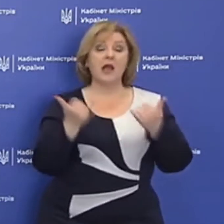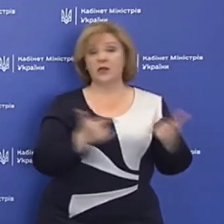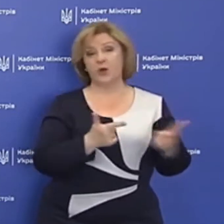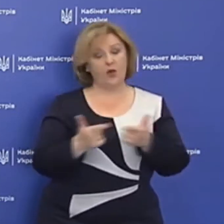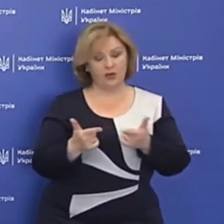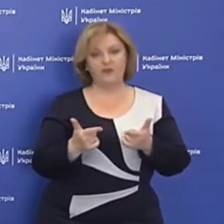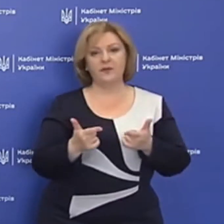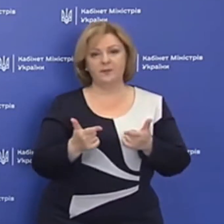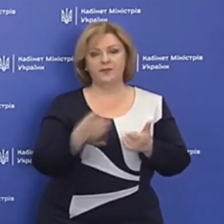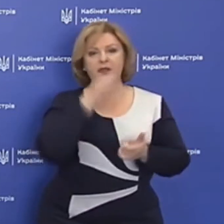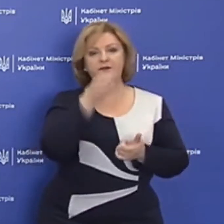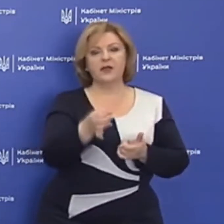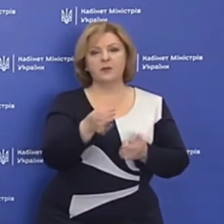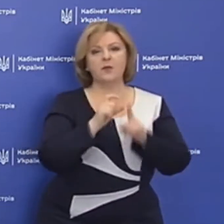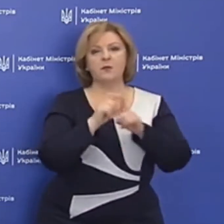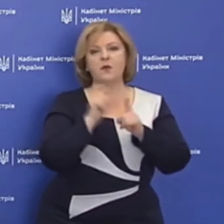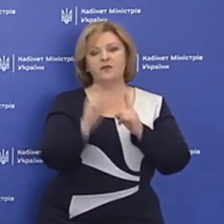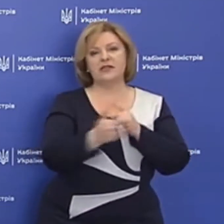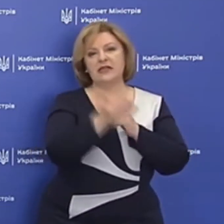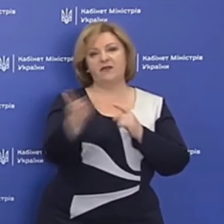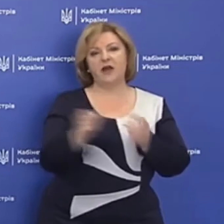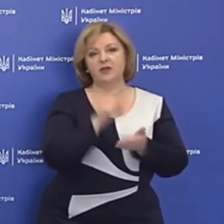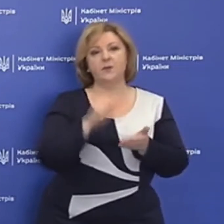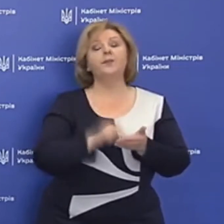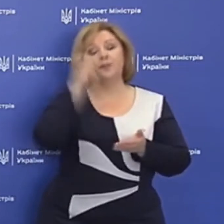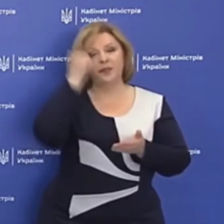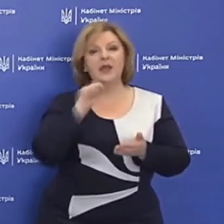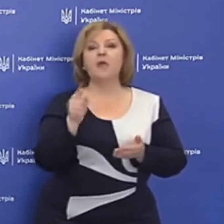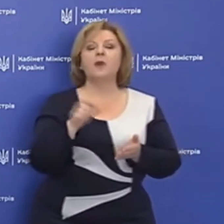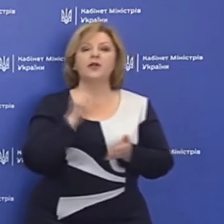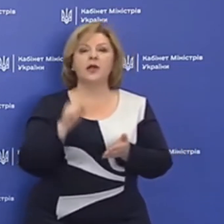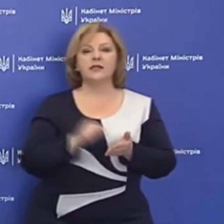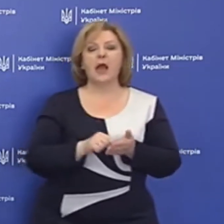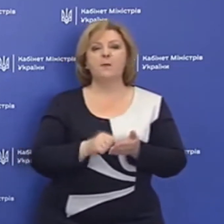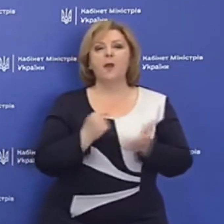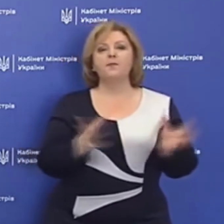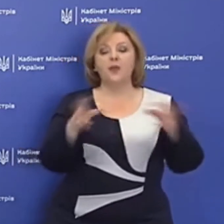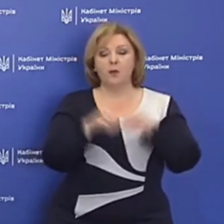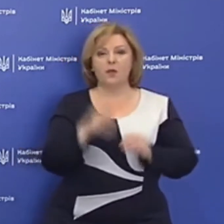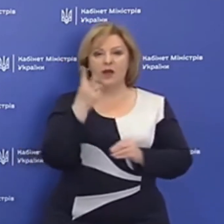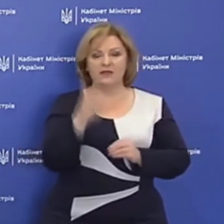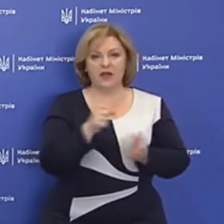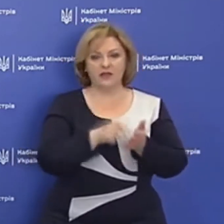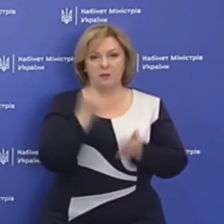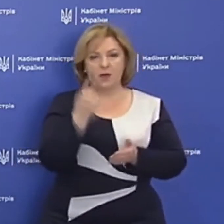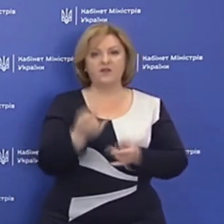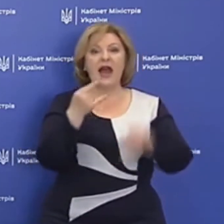готовий відповісти на ваше запитання. Дякуємо. Перше запитання ми об'єднаємо два в одне. Це від